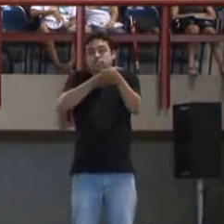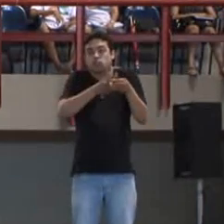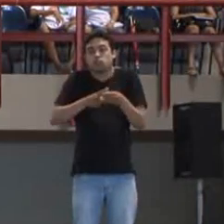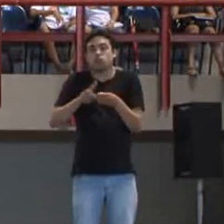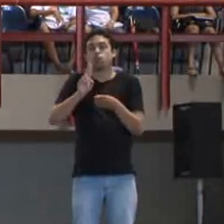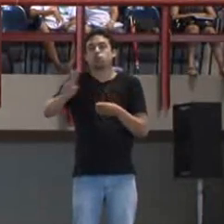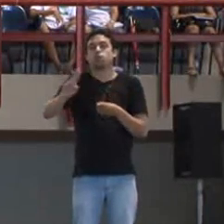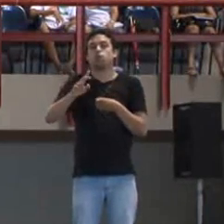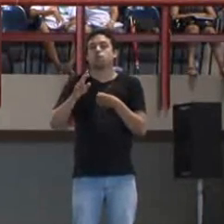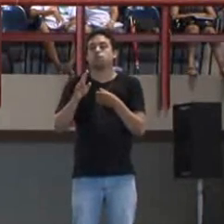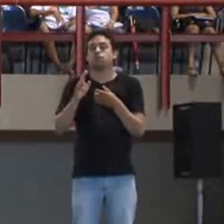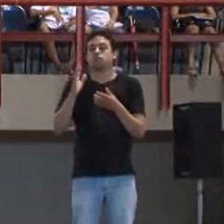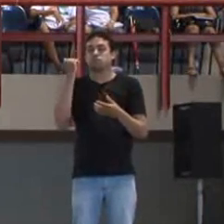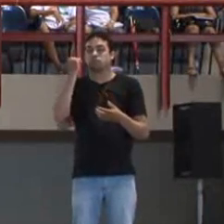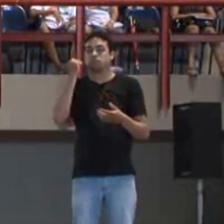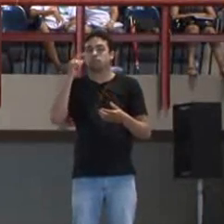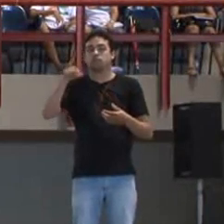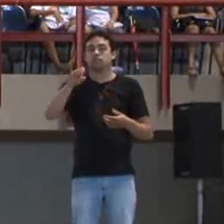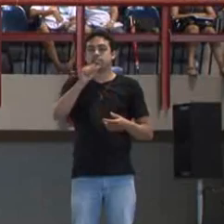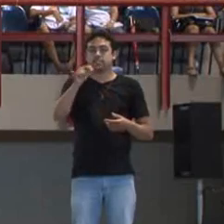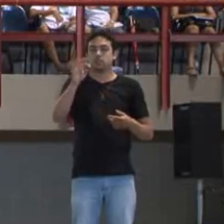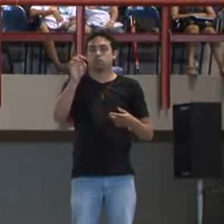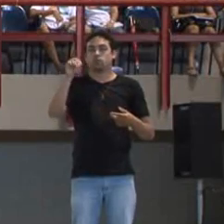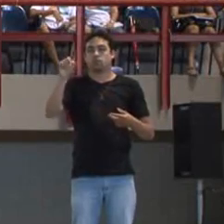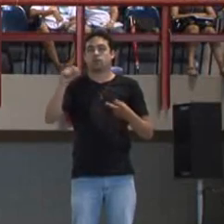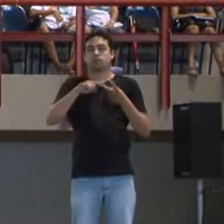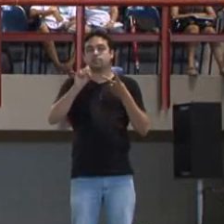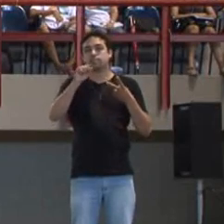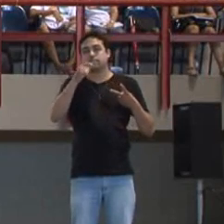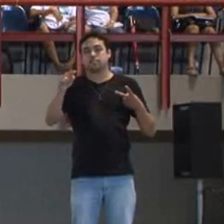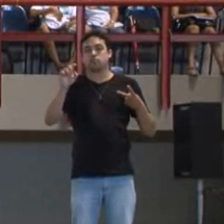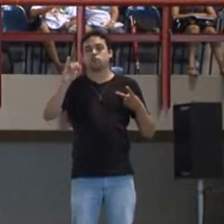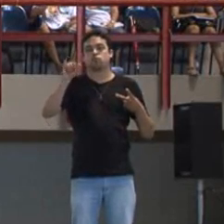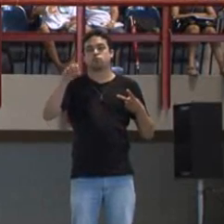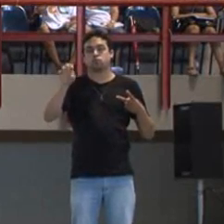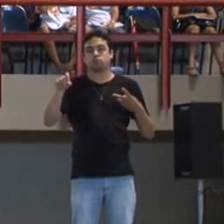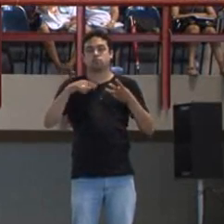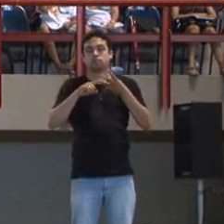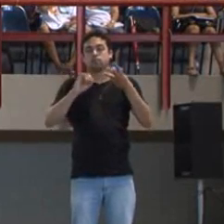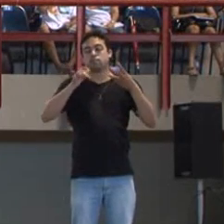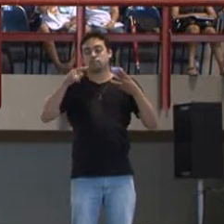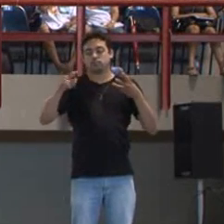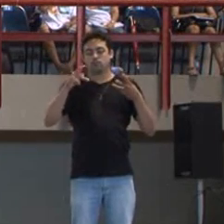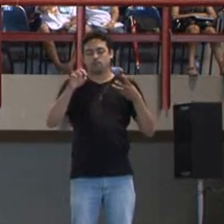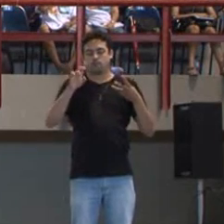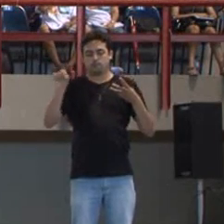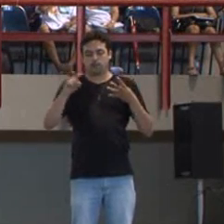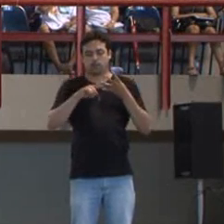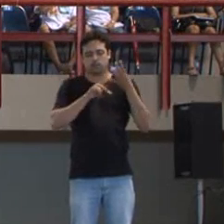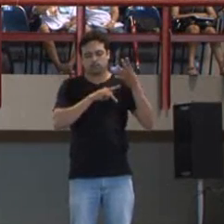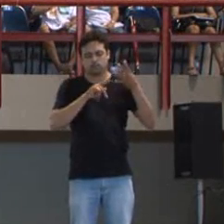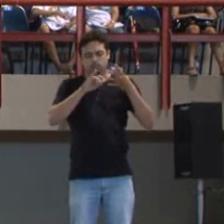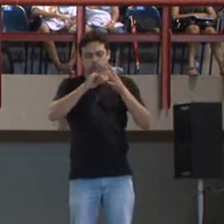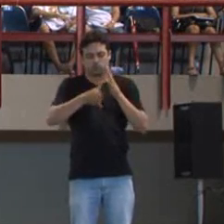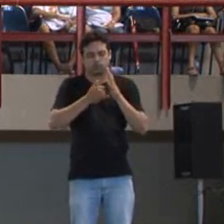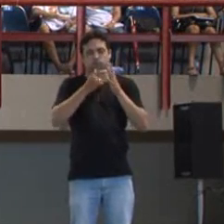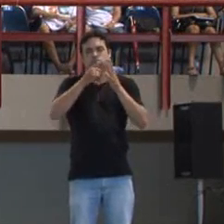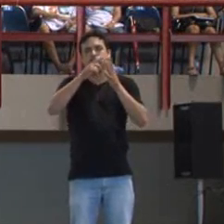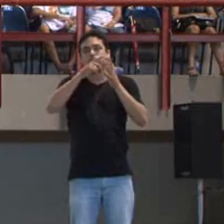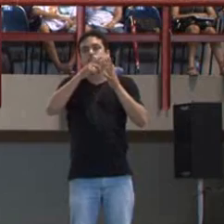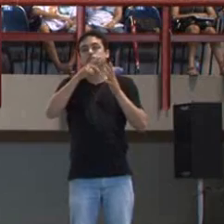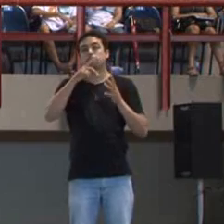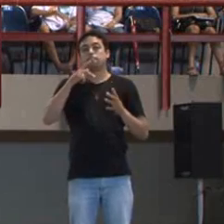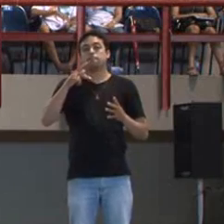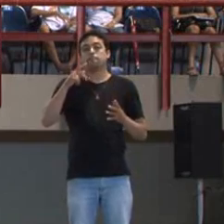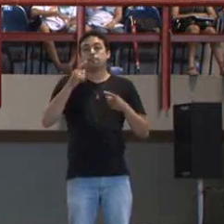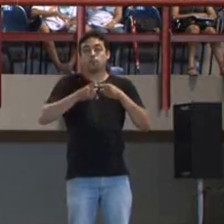delas? São Tomé, São João, São Pedro, São Paulo, São isso, São aquilo, porque cada